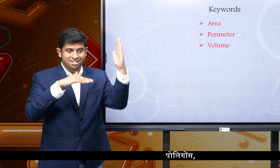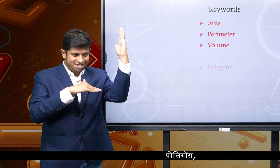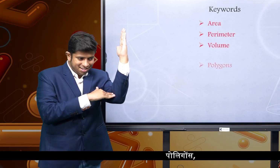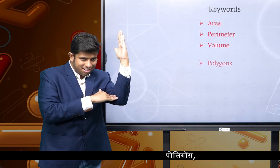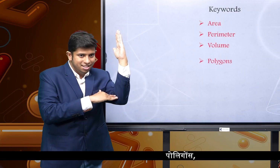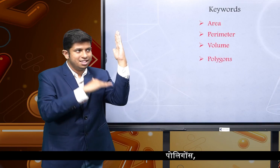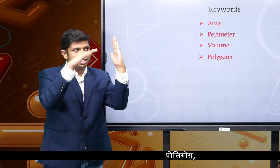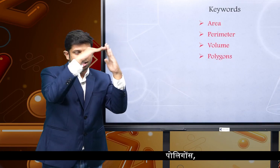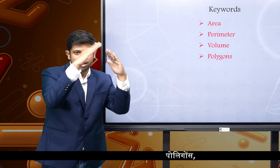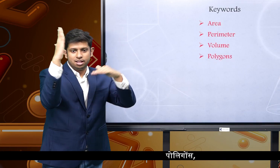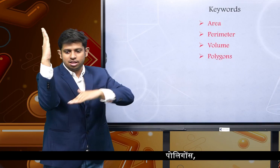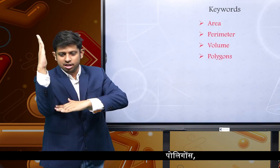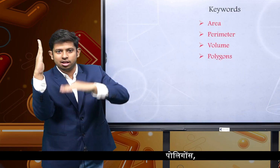पॉलिगॉन्स,